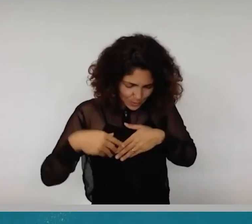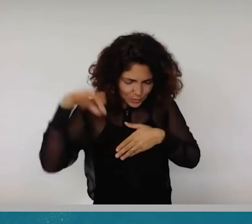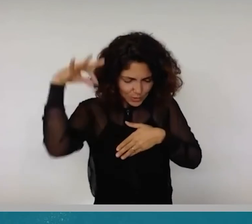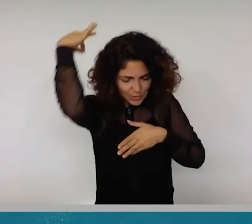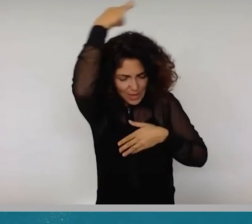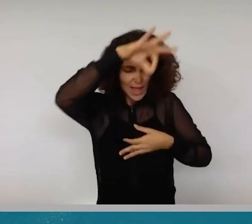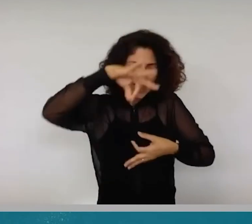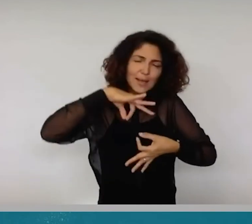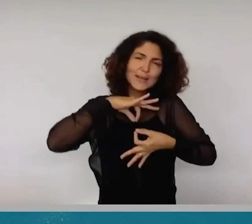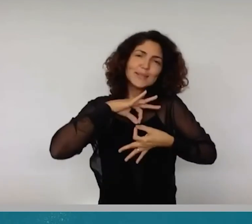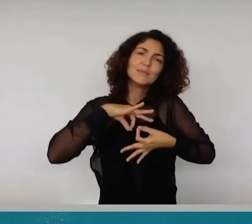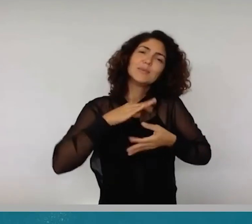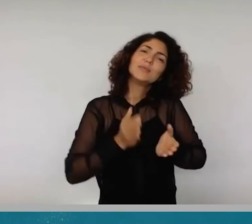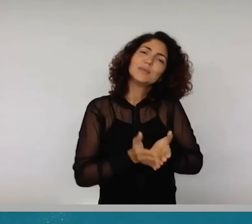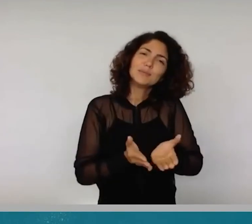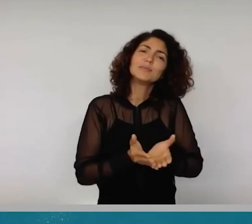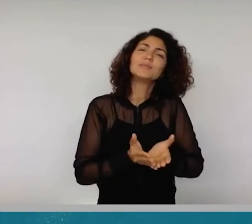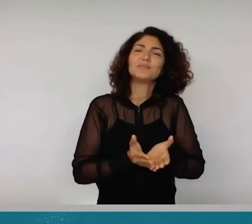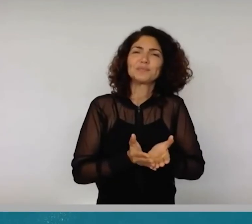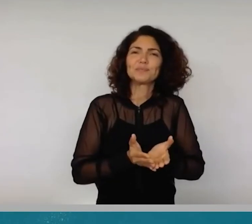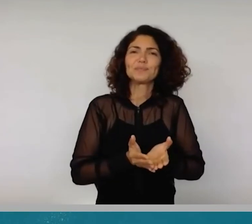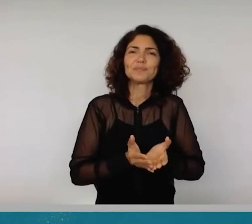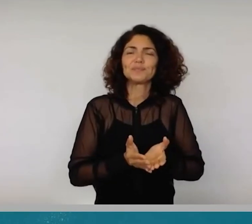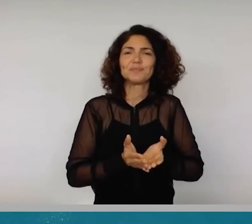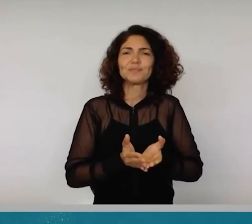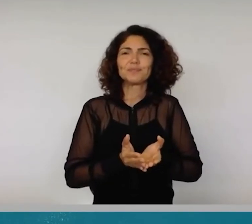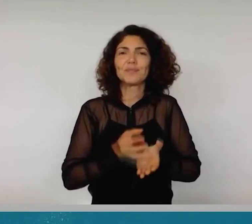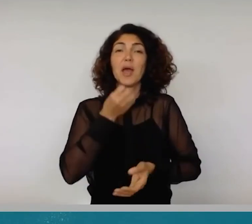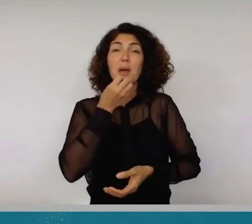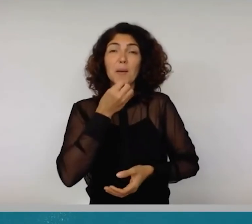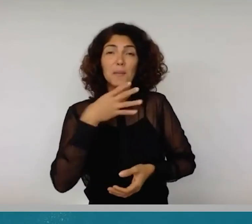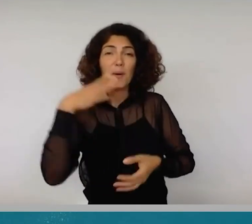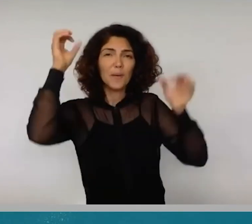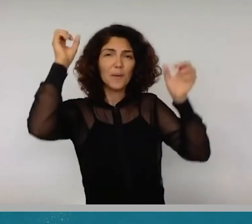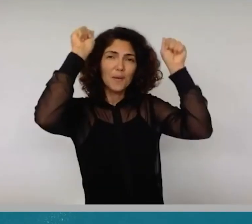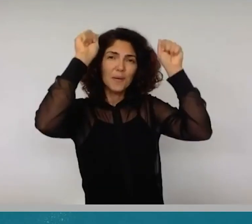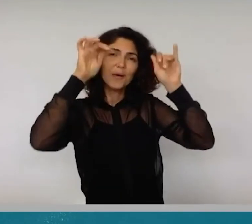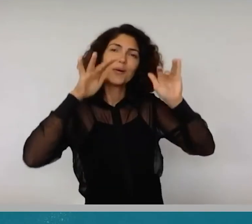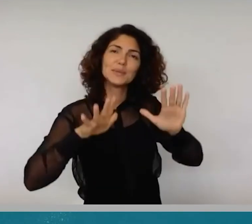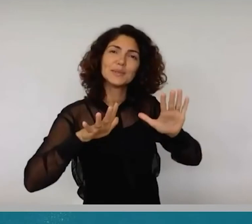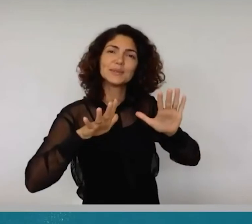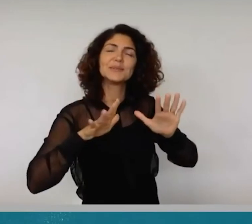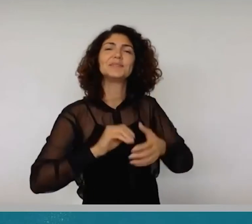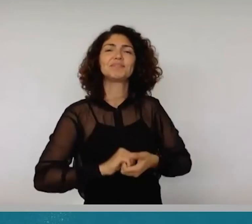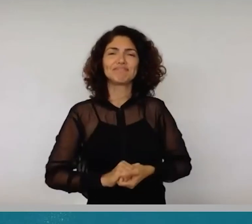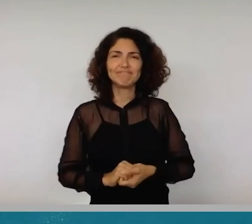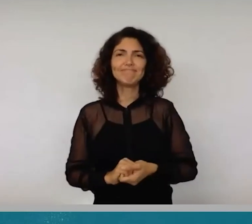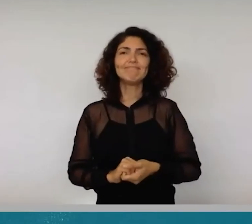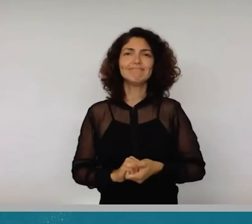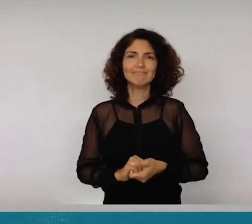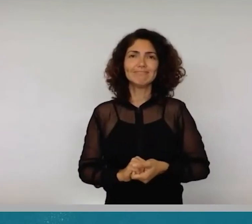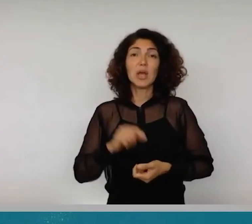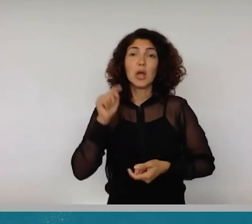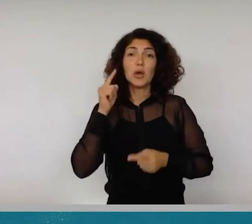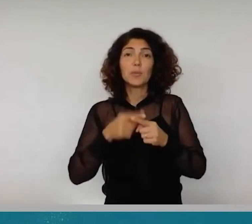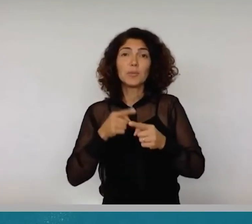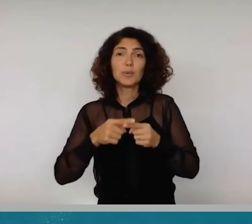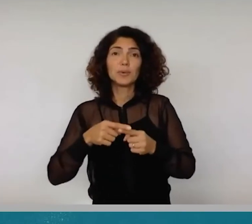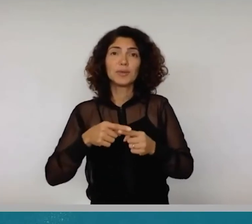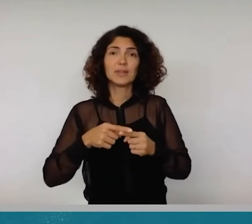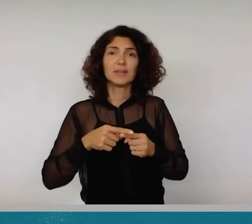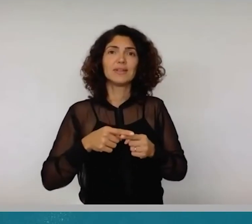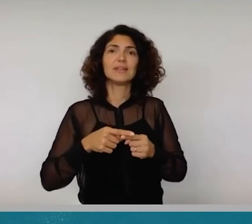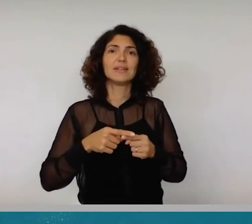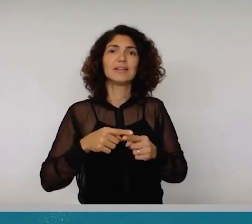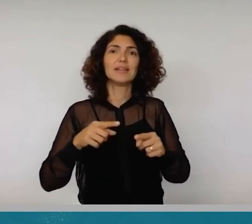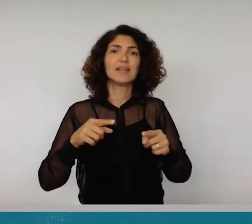espírito. Bem-aventurados os pobres em espírito, porque deles será o reino dos céus. Irmãos,